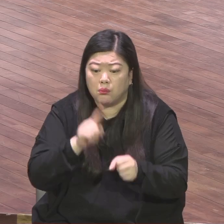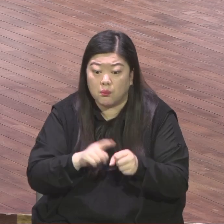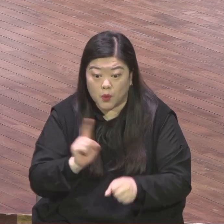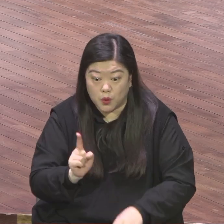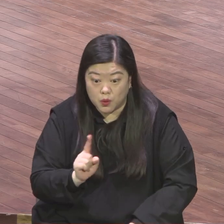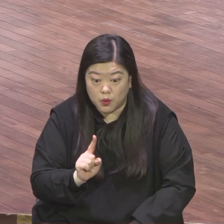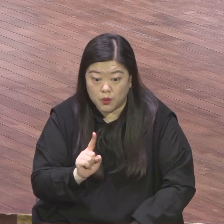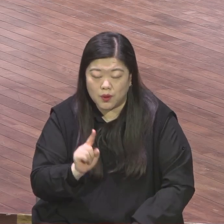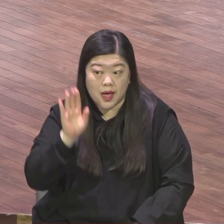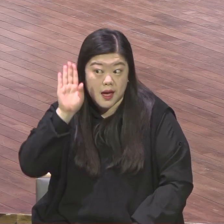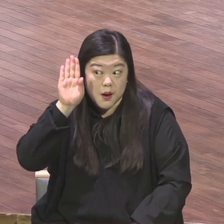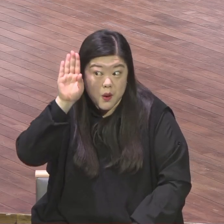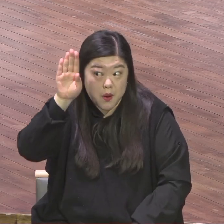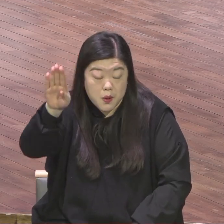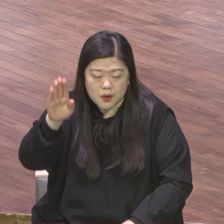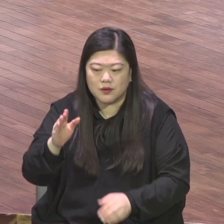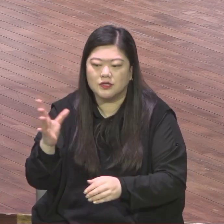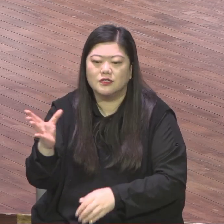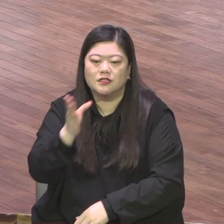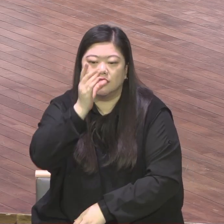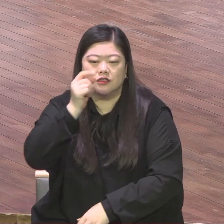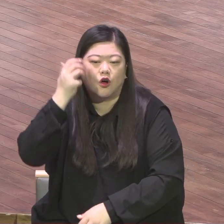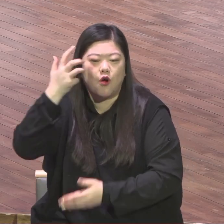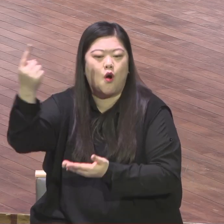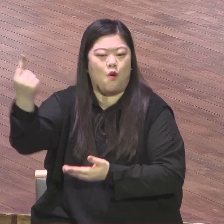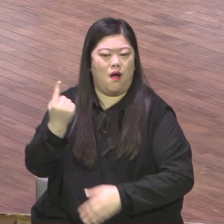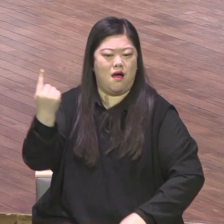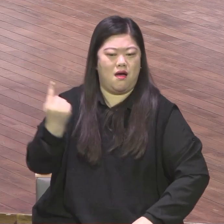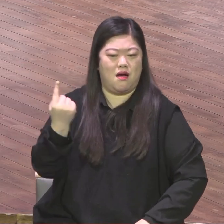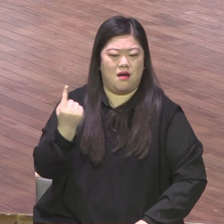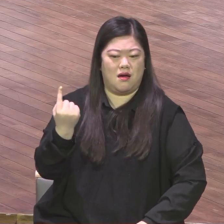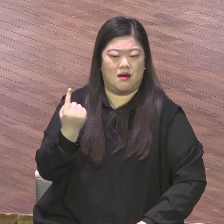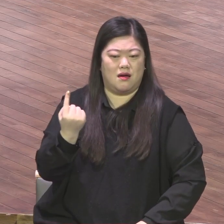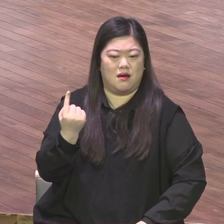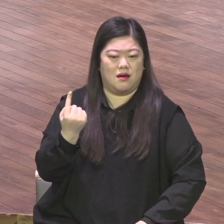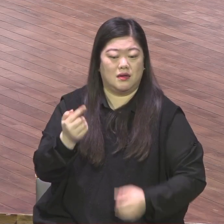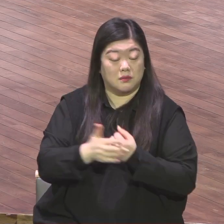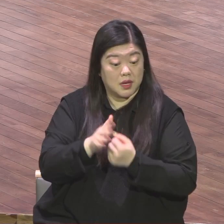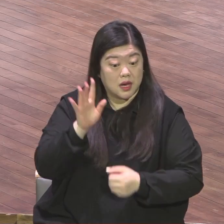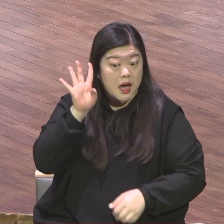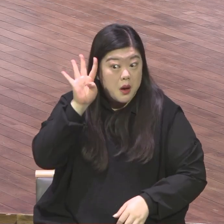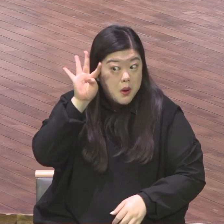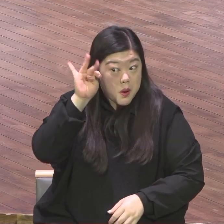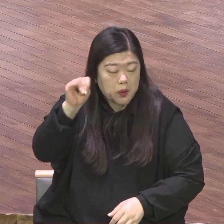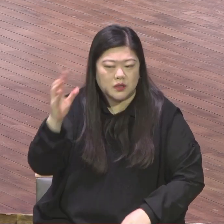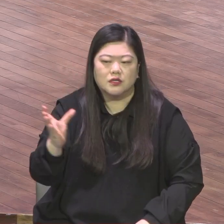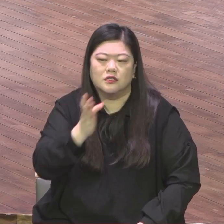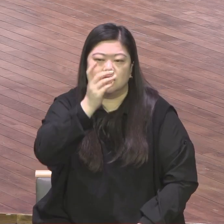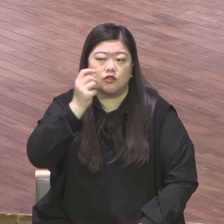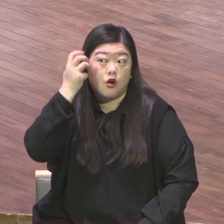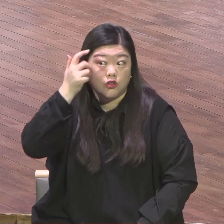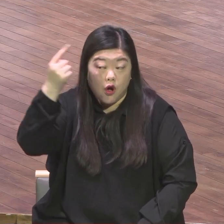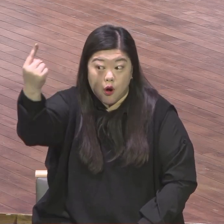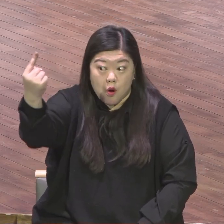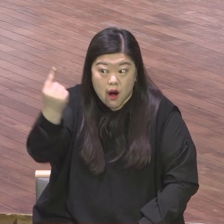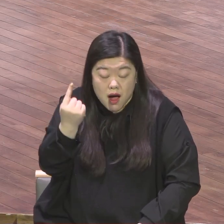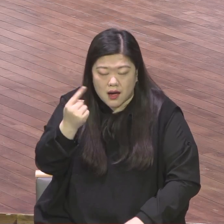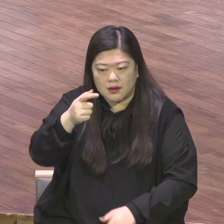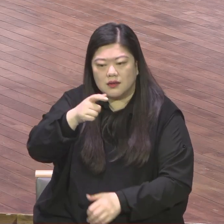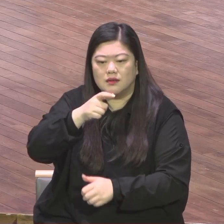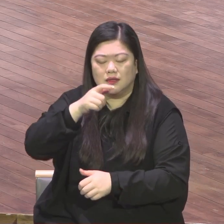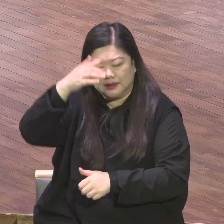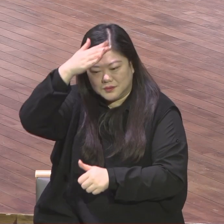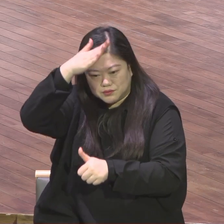바로 성령을 기다리라는 것입니다. 너희가 맨날이 못되어 성령으로 세례를 받을 것이다.